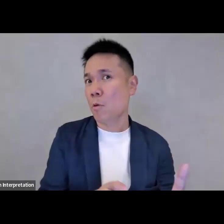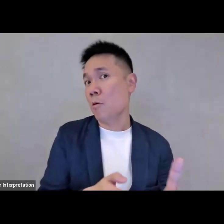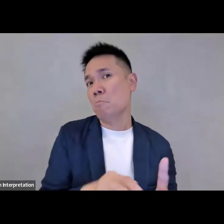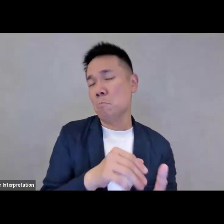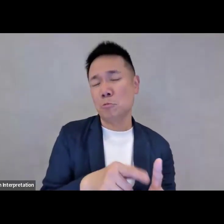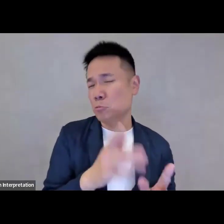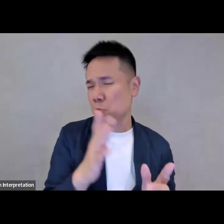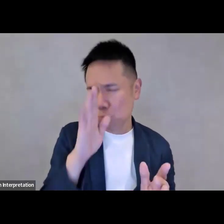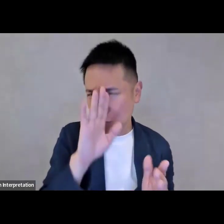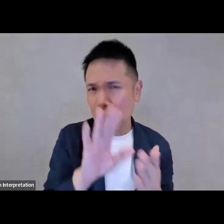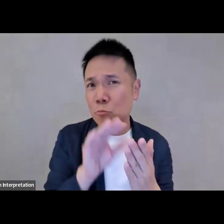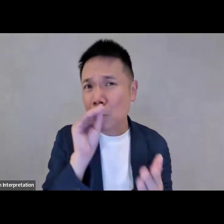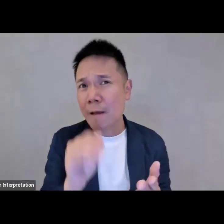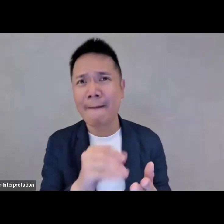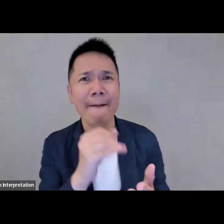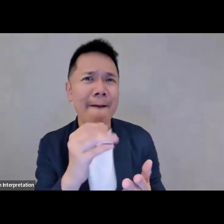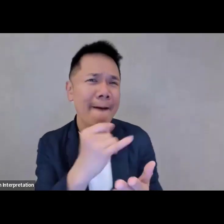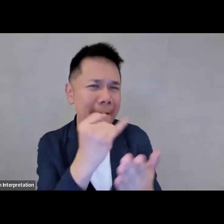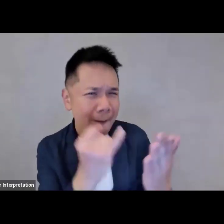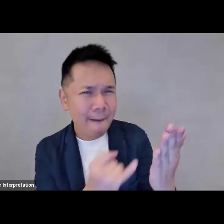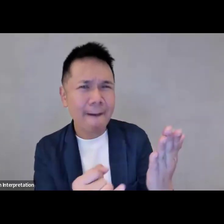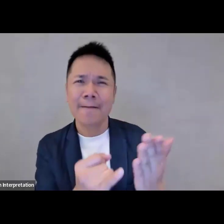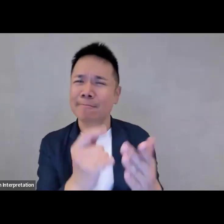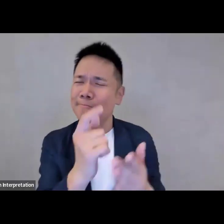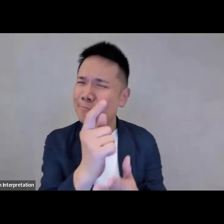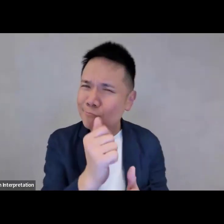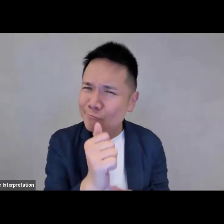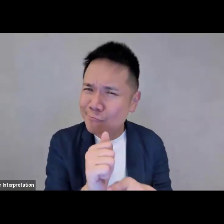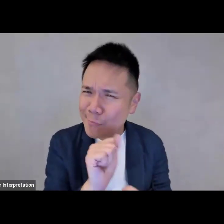见到他见到他的时候，